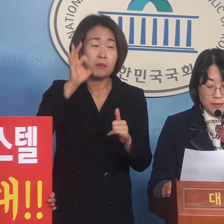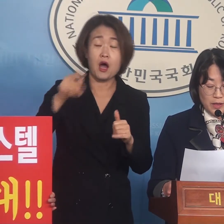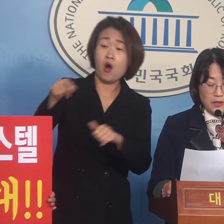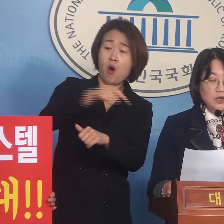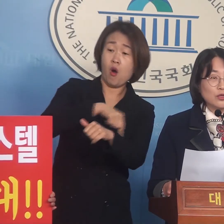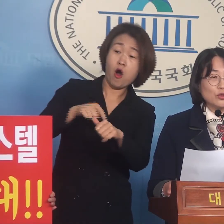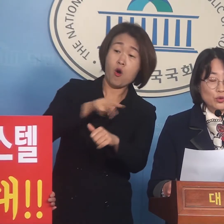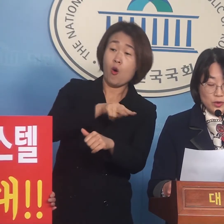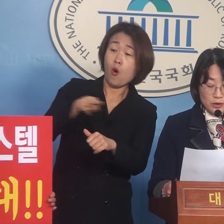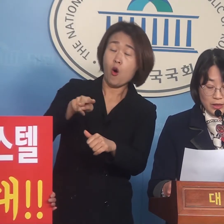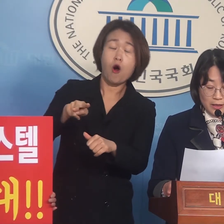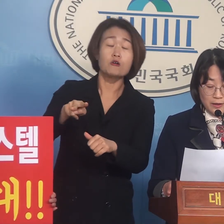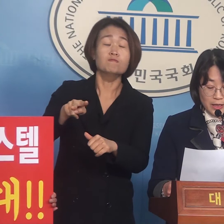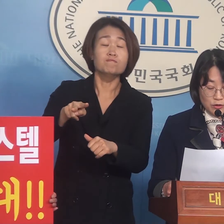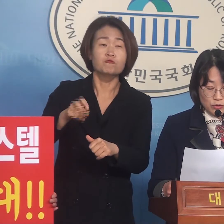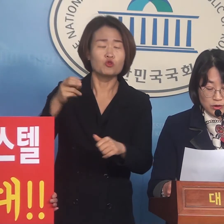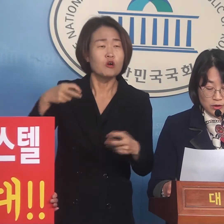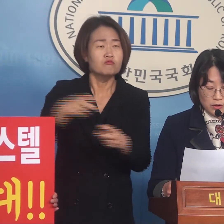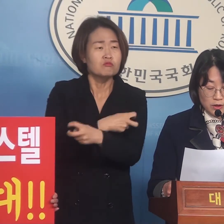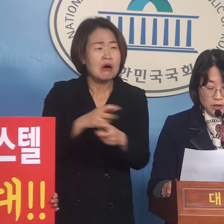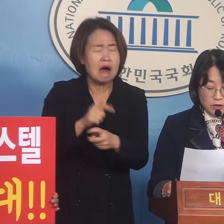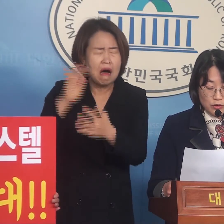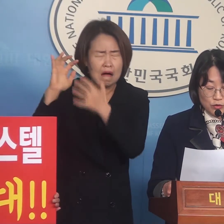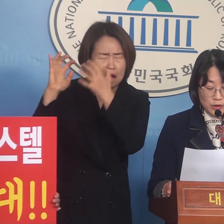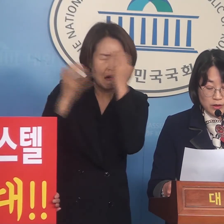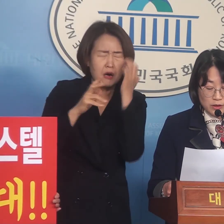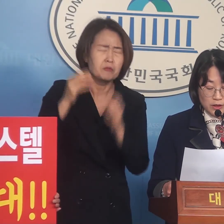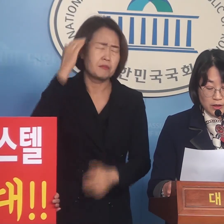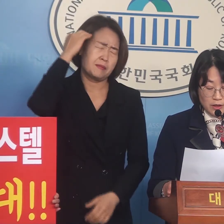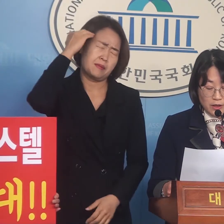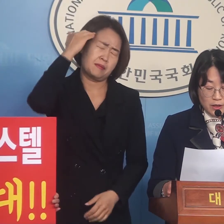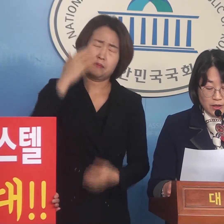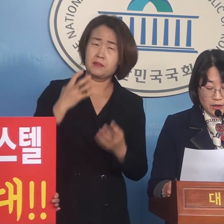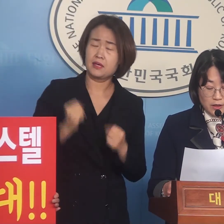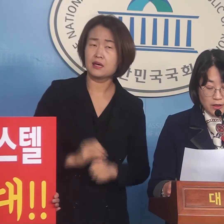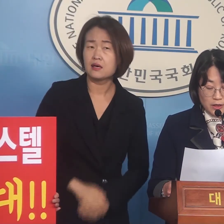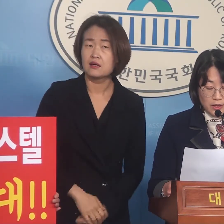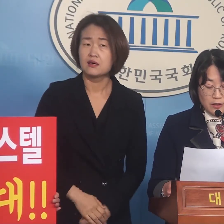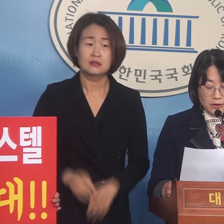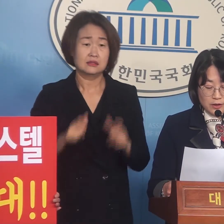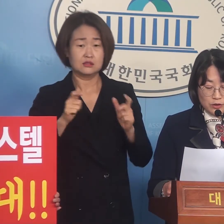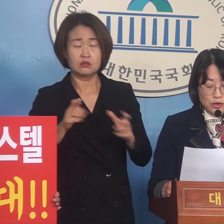일조권 침해, 교통난 가중 등 지역 주민들의